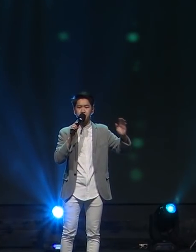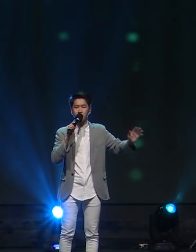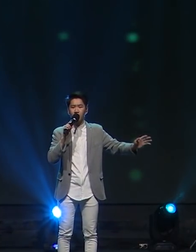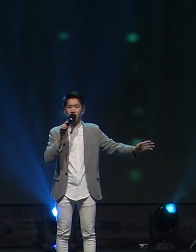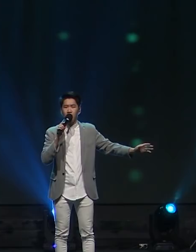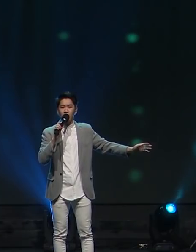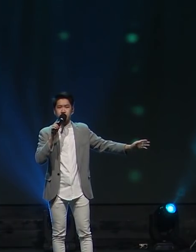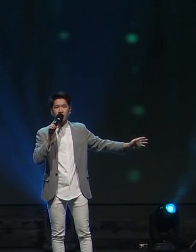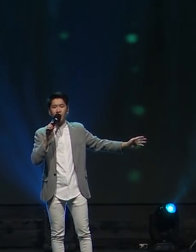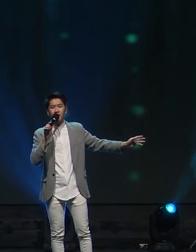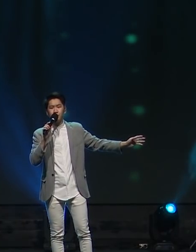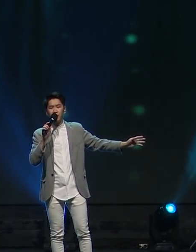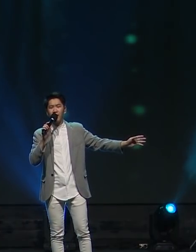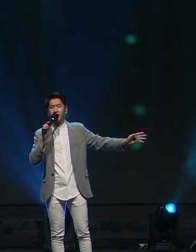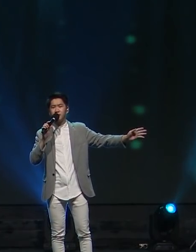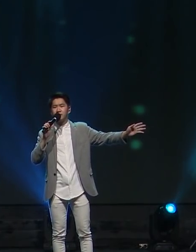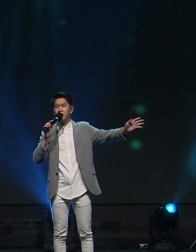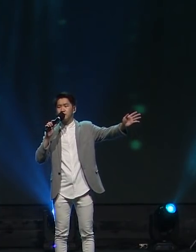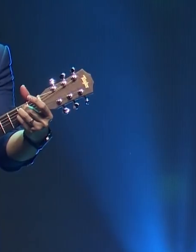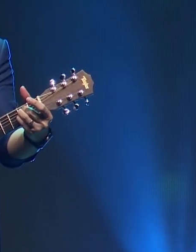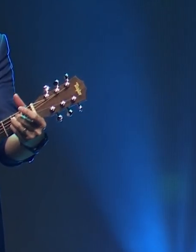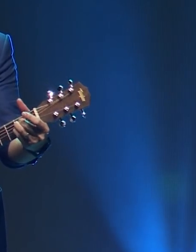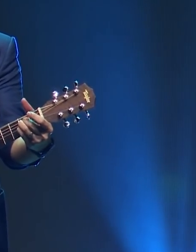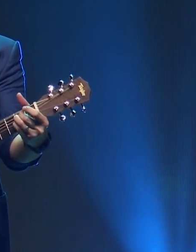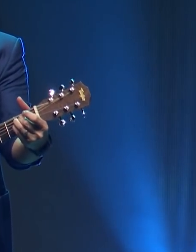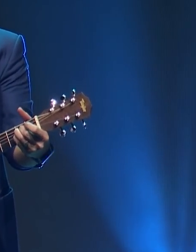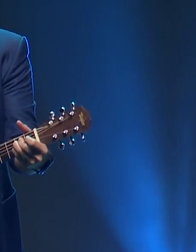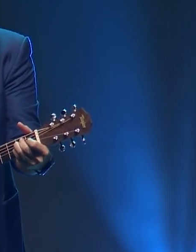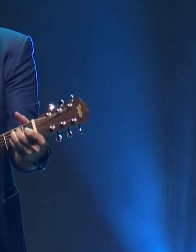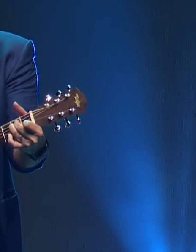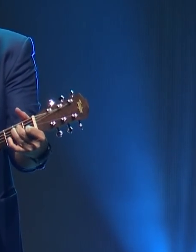merasakan Kau selalu hadir